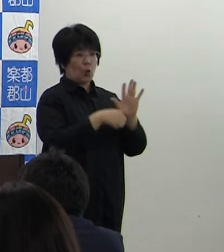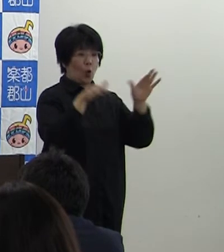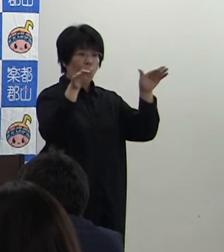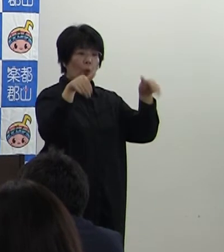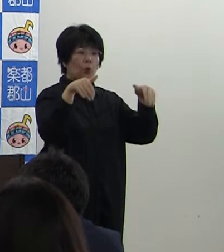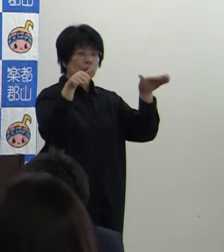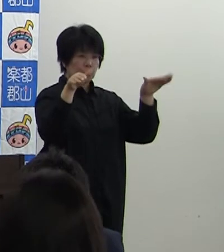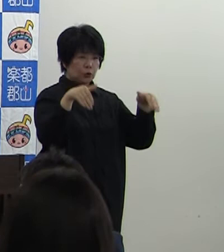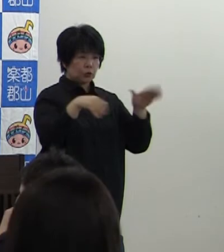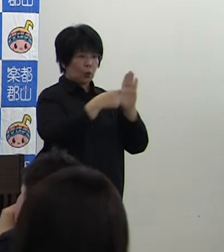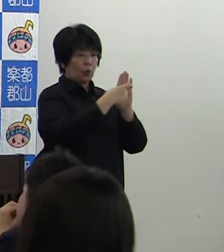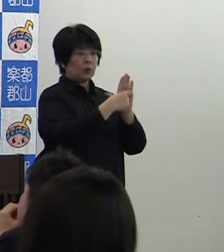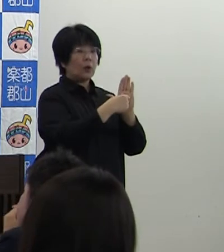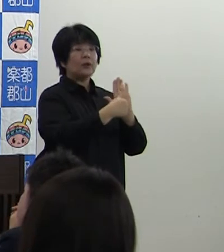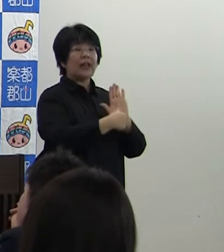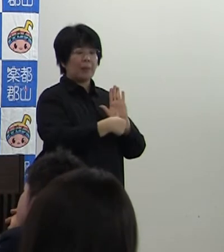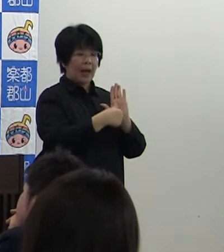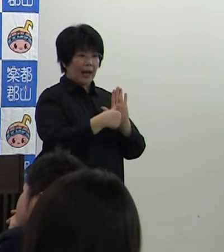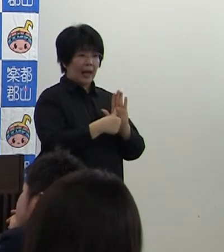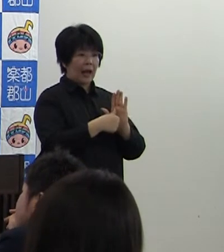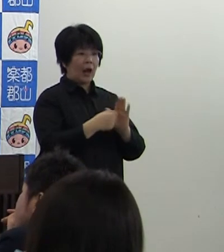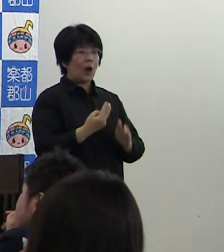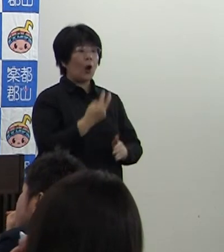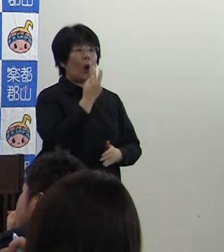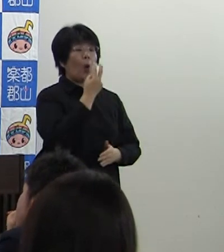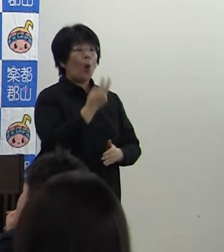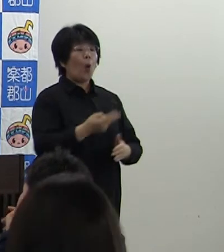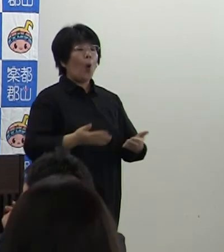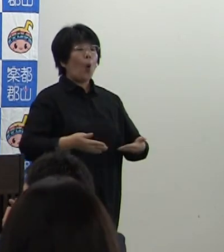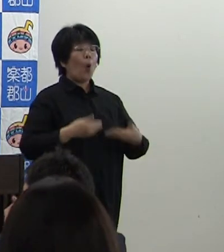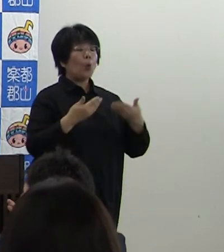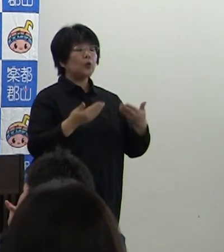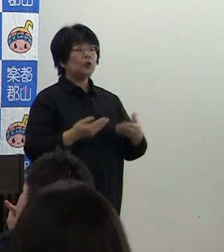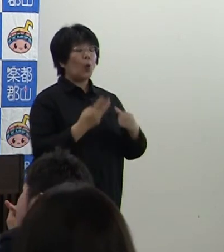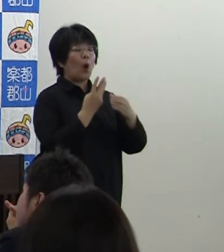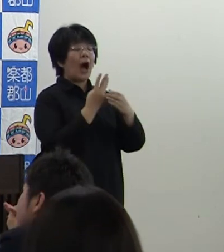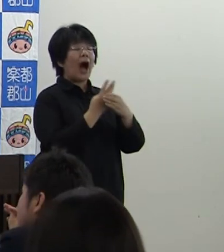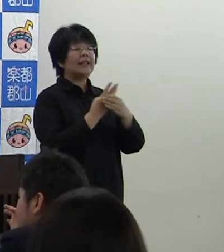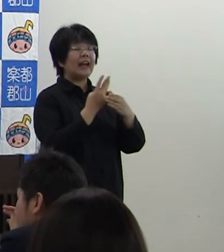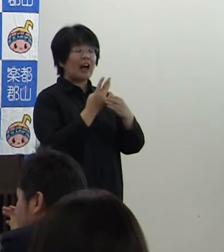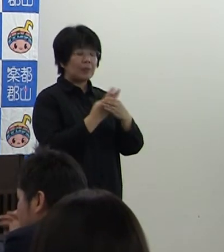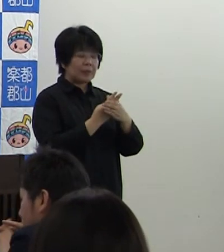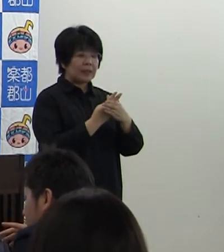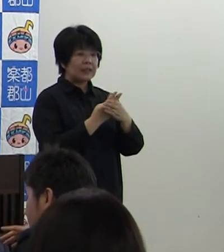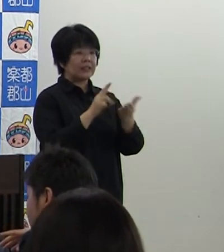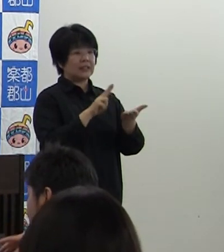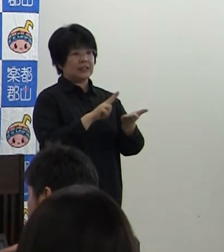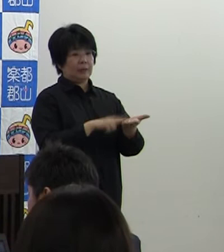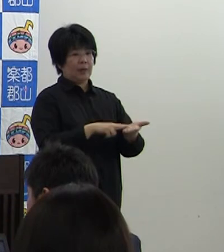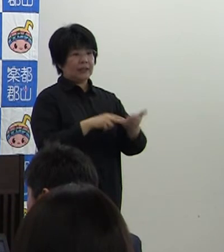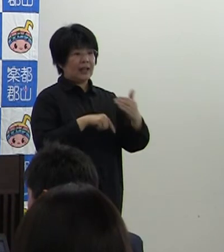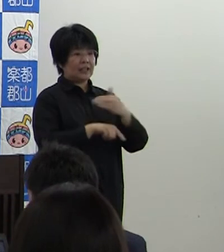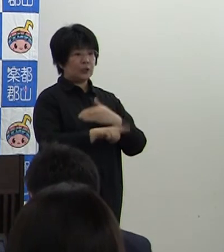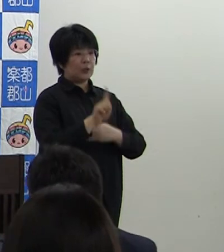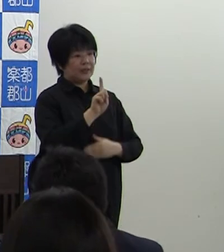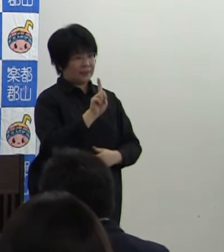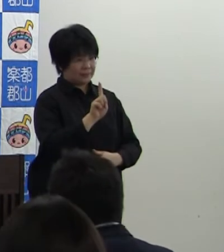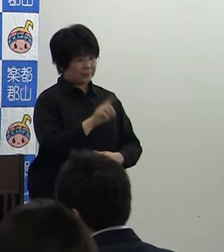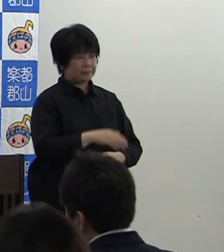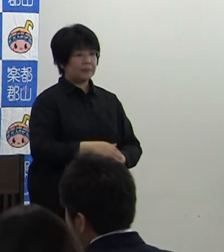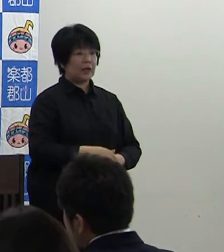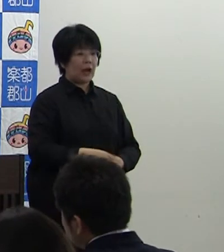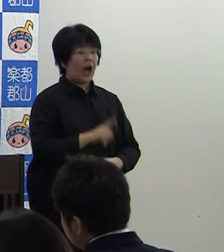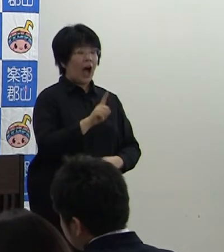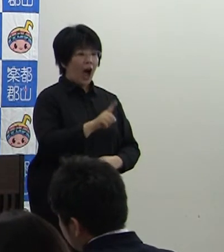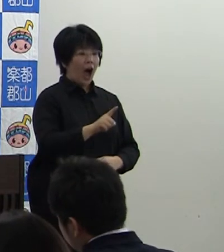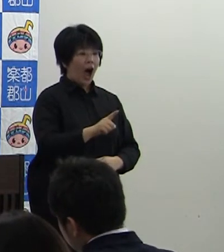ット熱海という愛称、これ応募数が最も多いって書いてあるので、これ個人